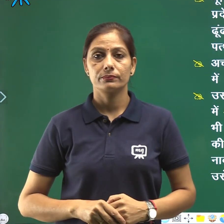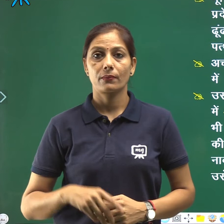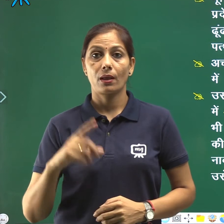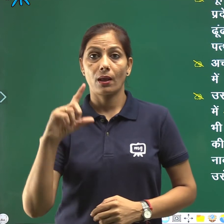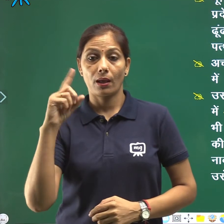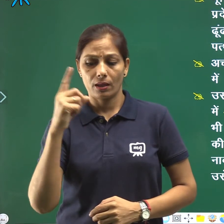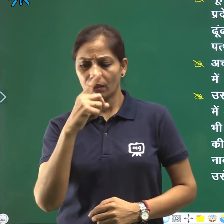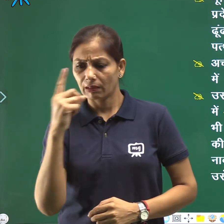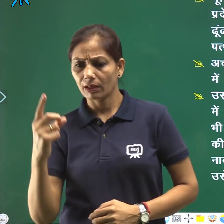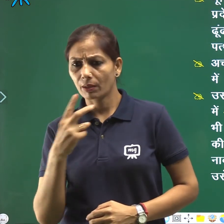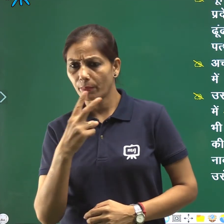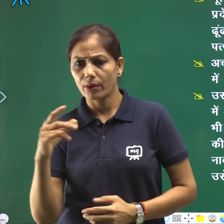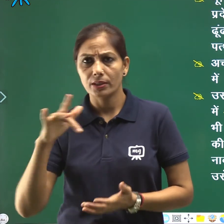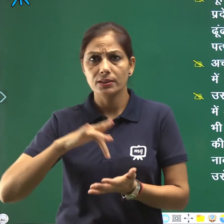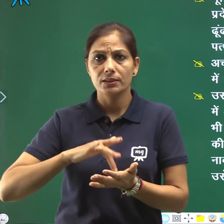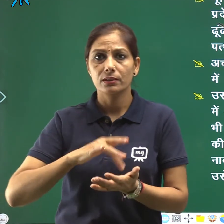एक एक पहाड़ी प्रदेश